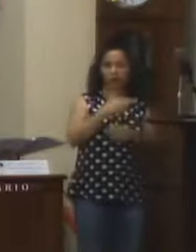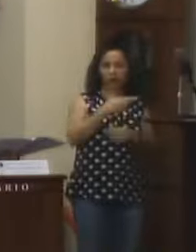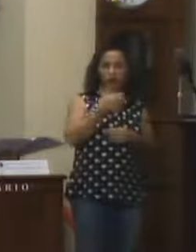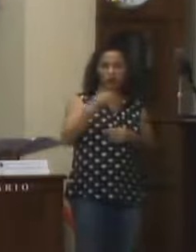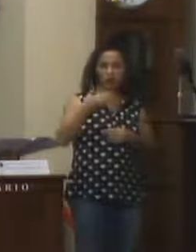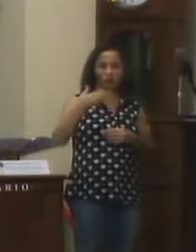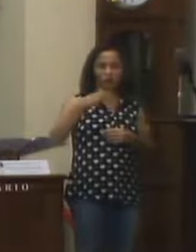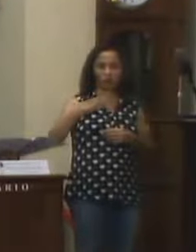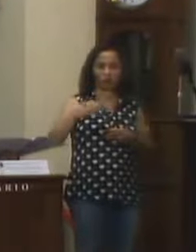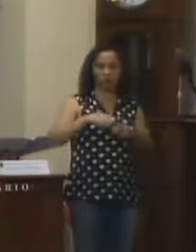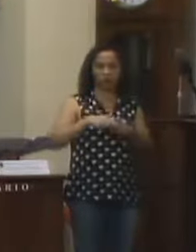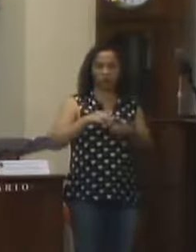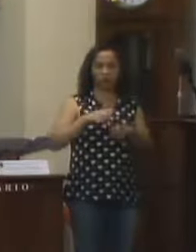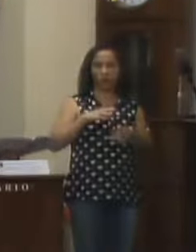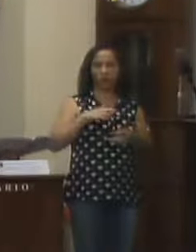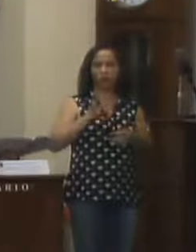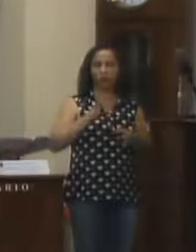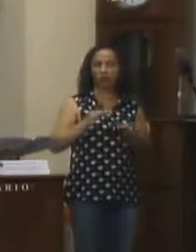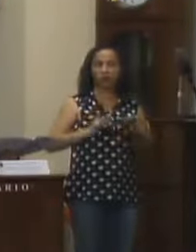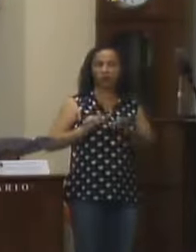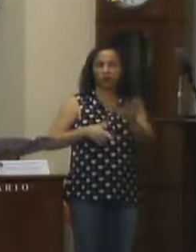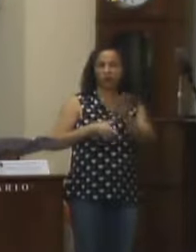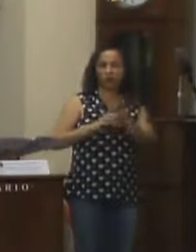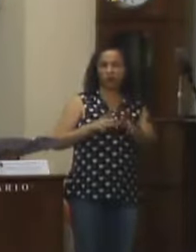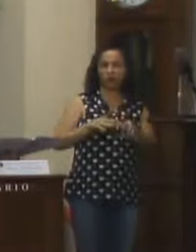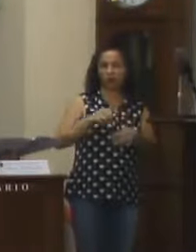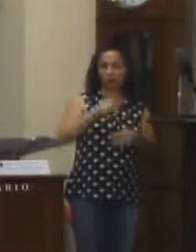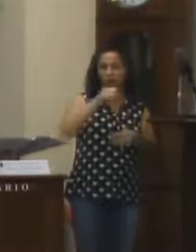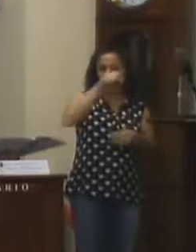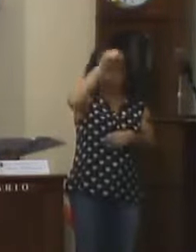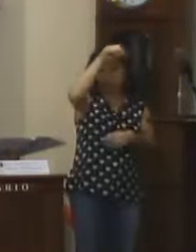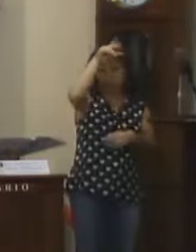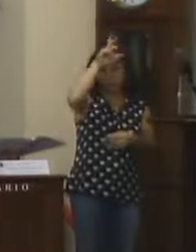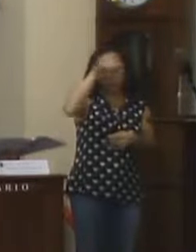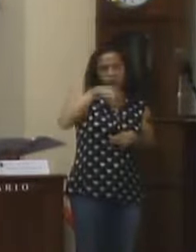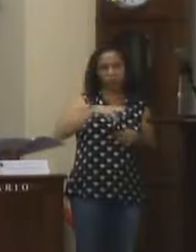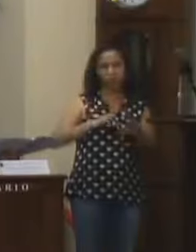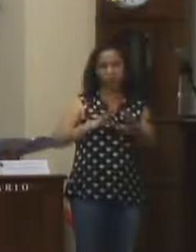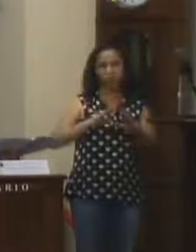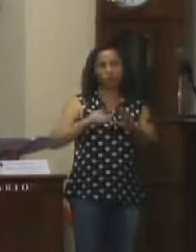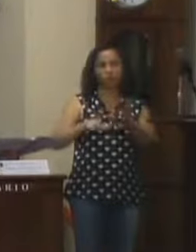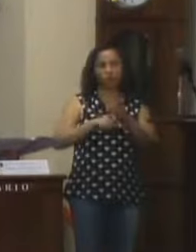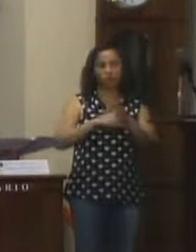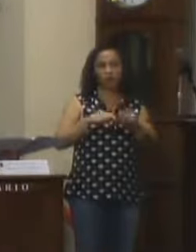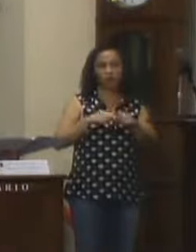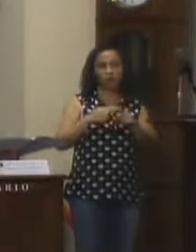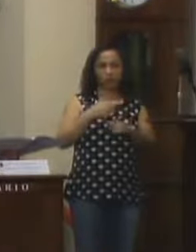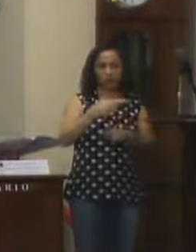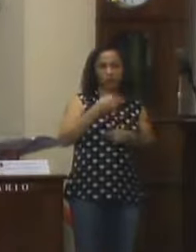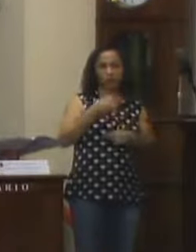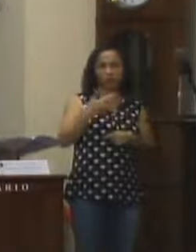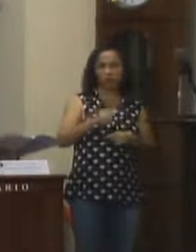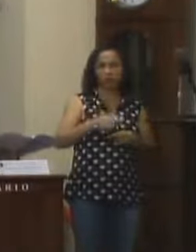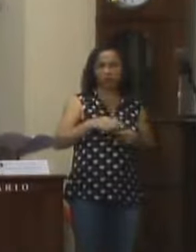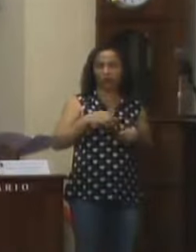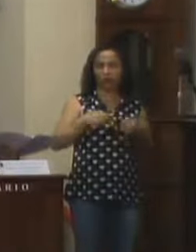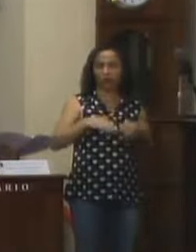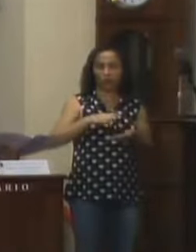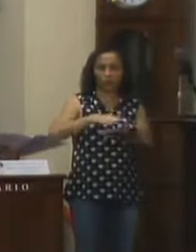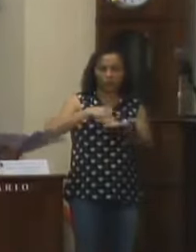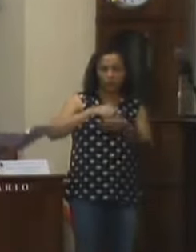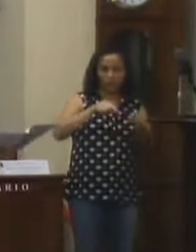Idoso, constata-se a necessidade de aprimoramento da Lei Municipal 2.993 de 2017, para que essa, de fato, seja efetivamente regulamentada